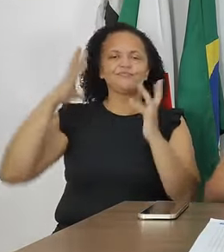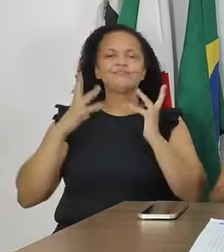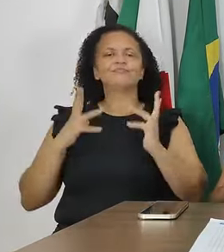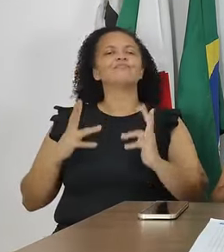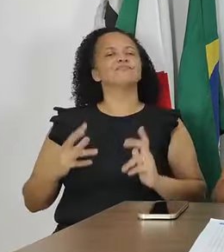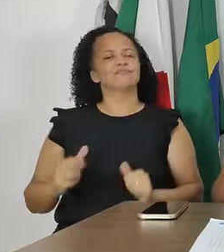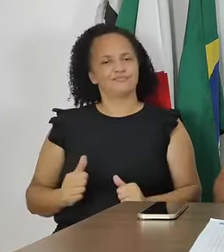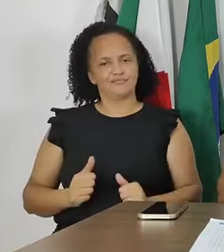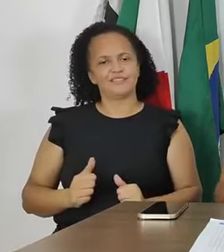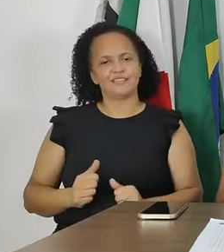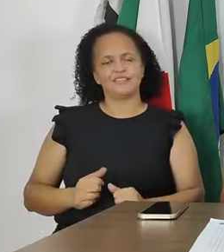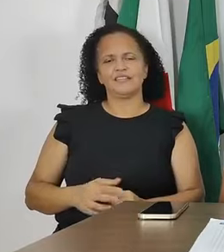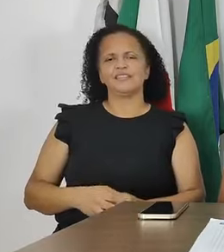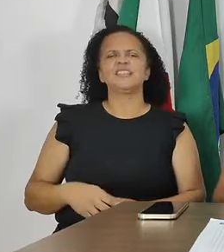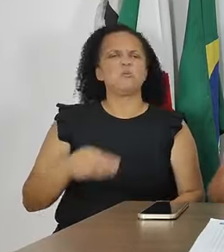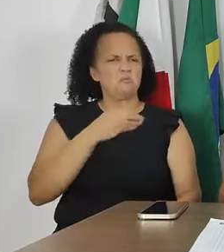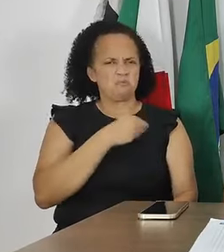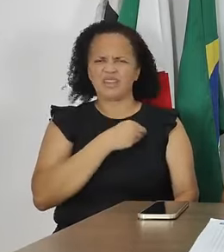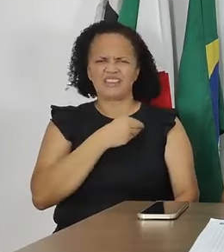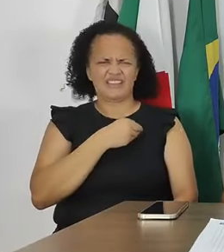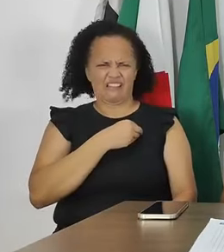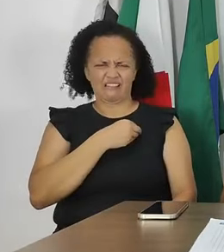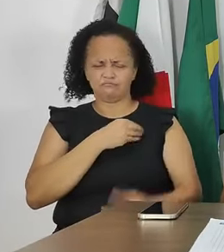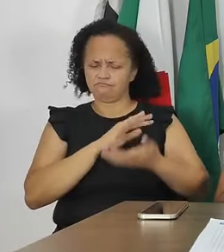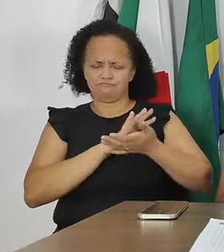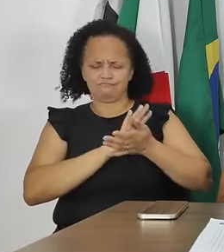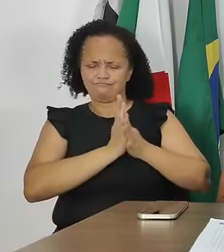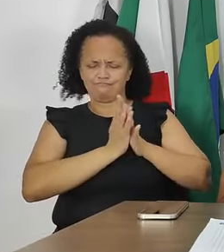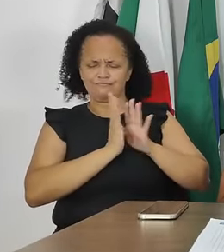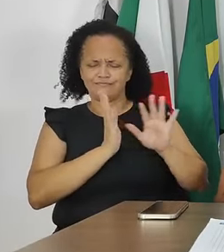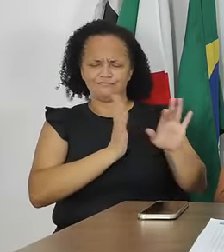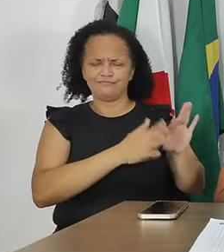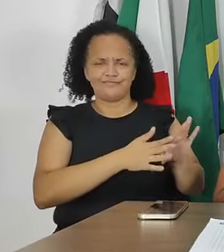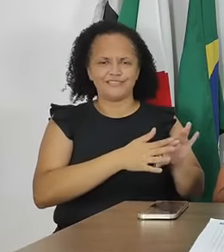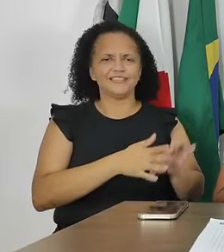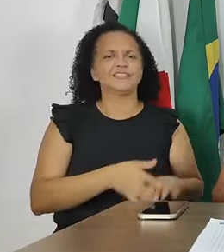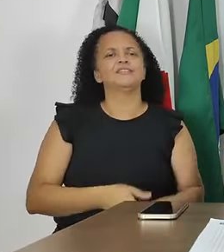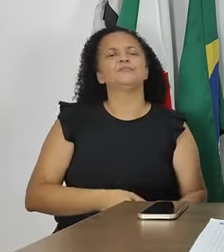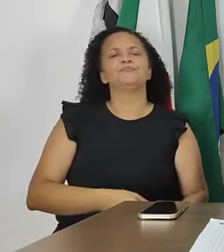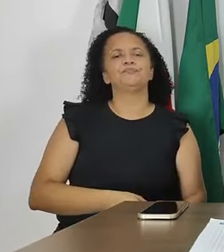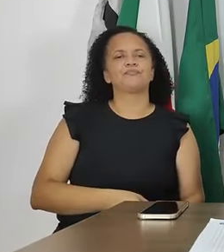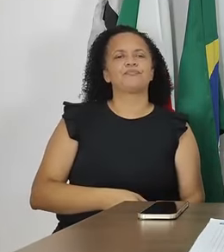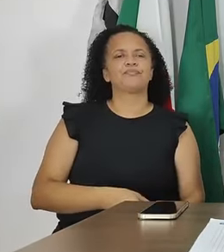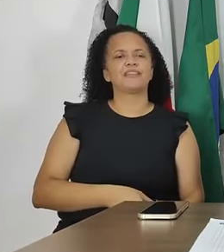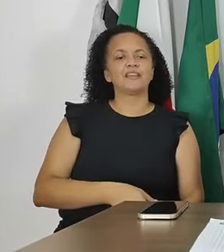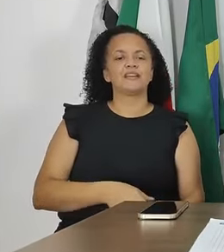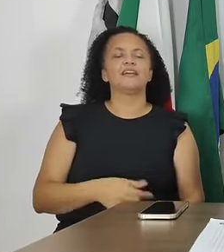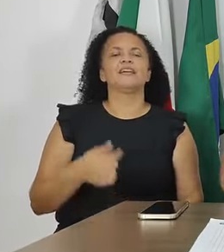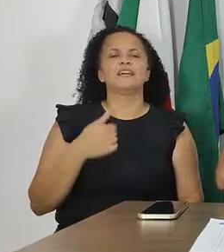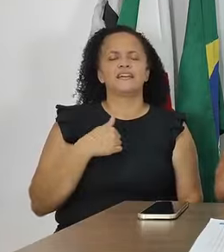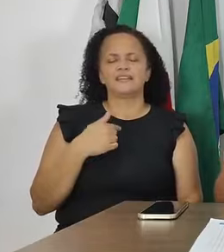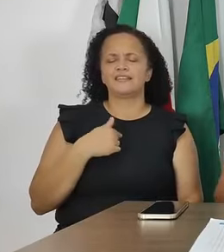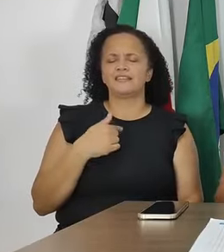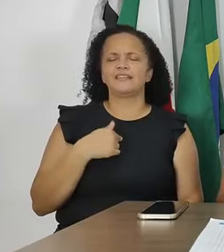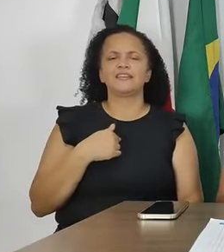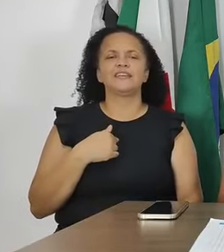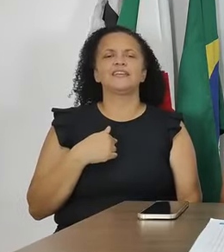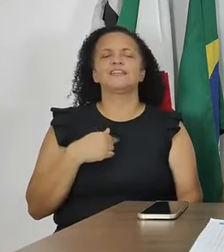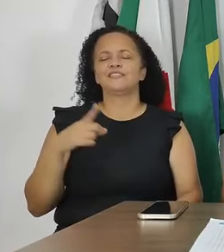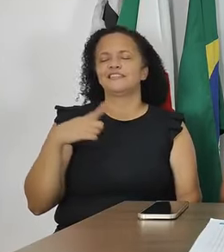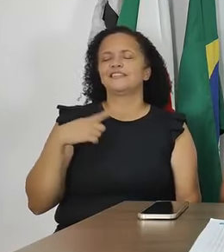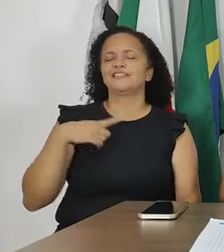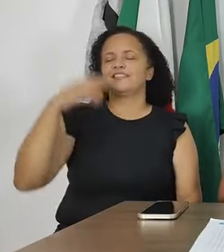Portanto, o pecado não tem mais domínio sobre nós. Eu não estou debaixo da lei, mas estou debaixo da